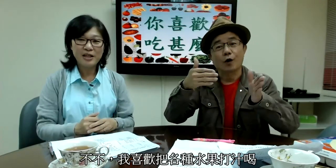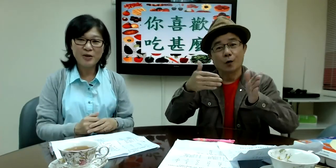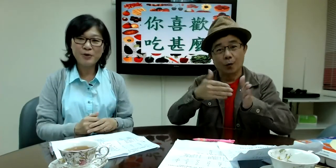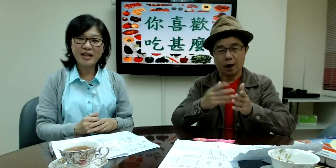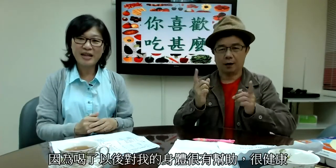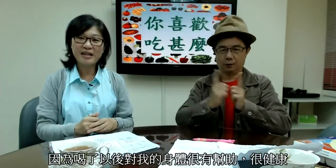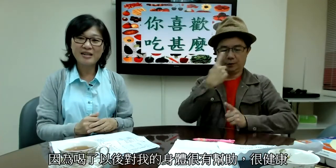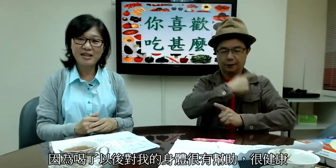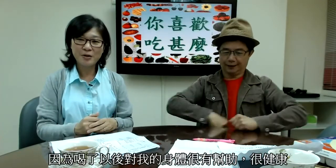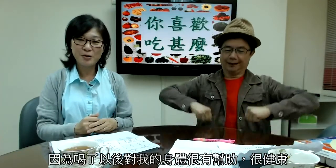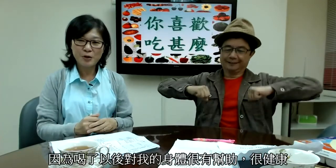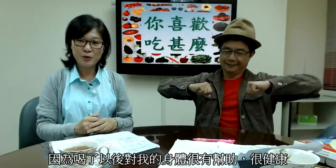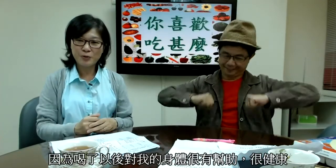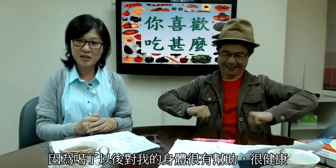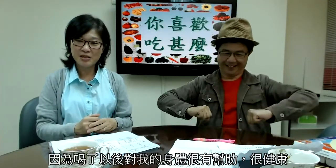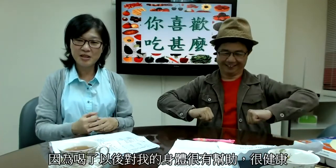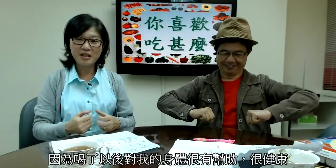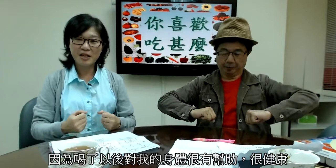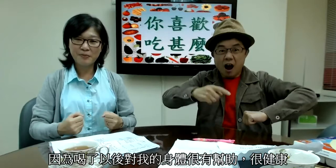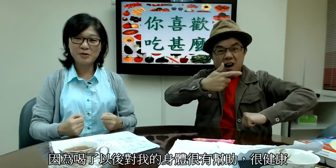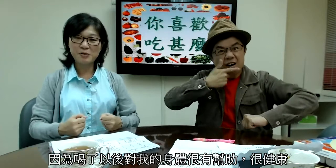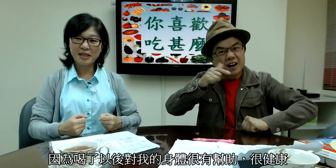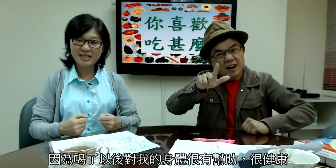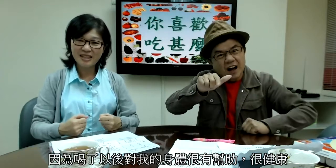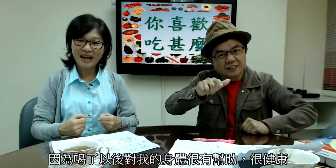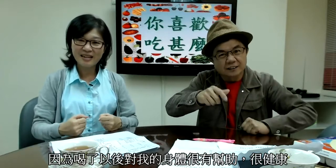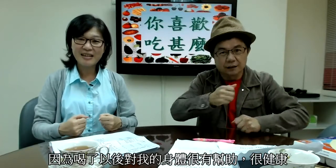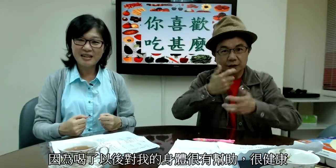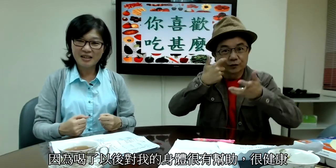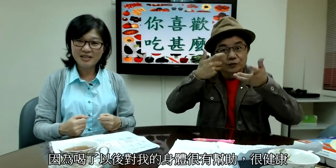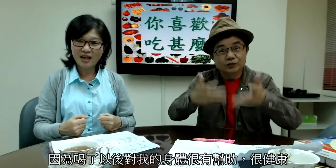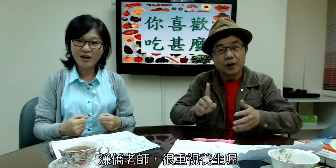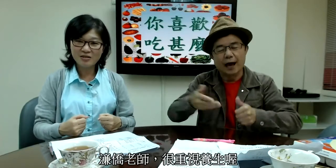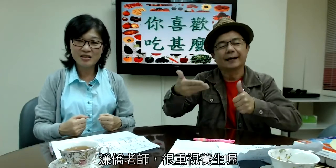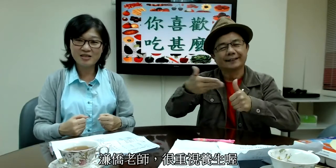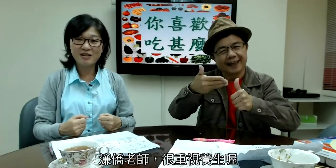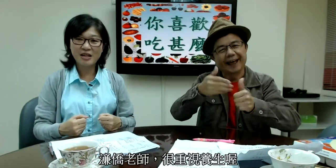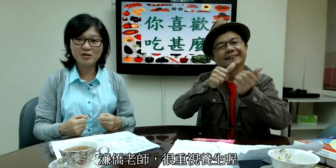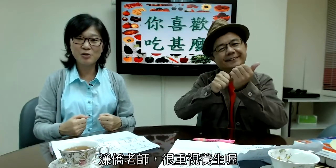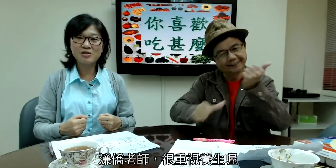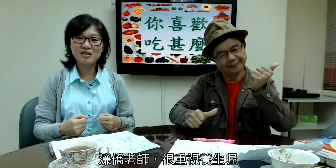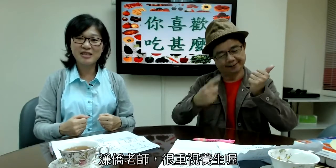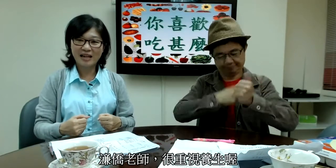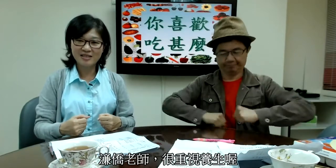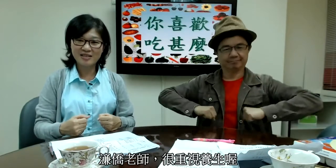因为喝了以后对我的身体很有帮助，很健康。连桥老师哦，很重视养生